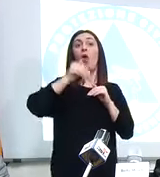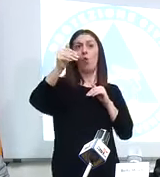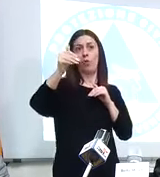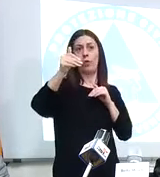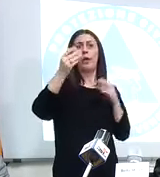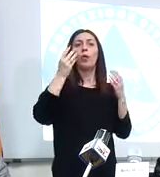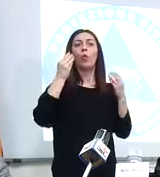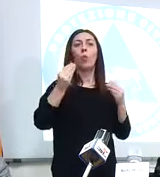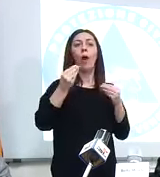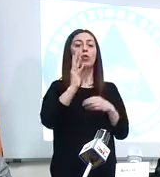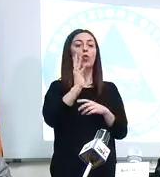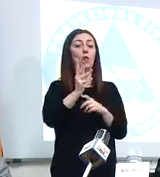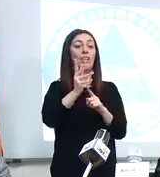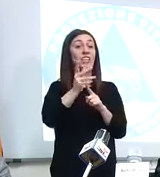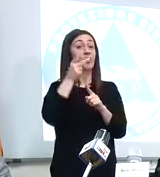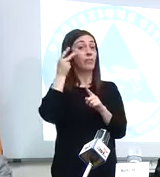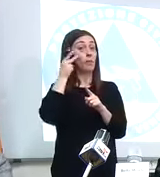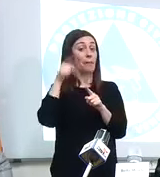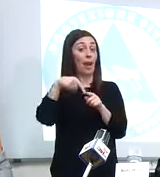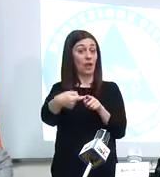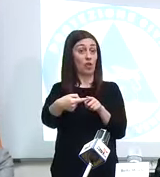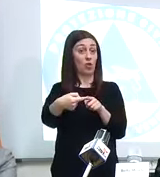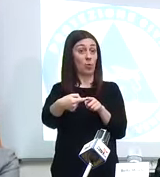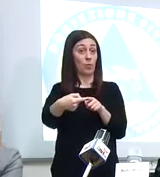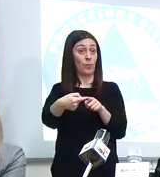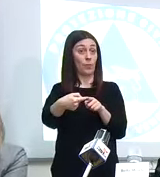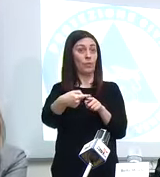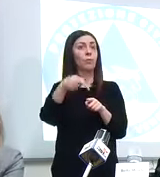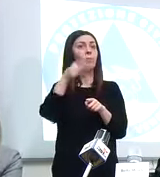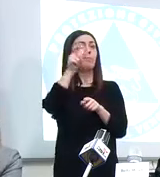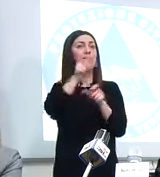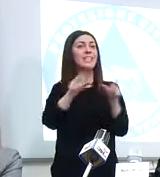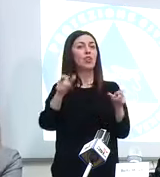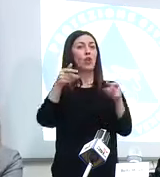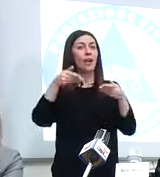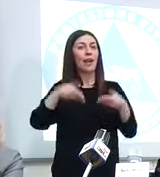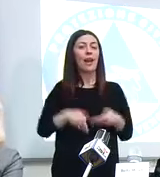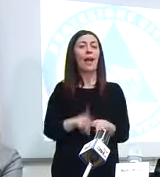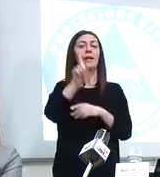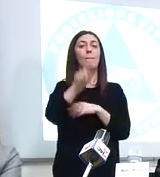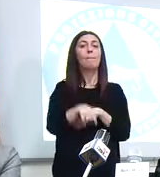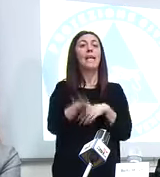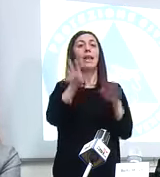febbraio, con la chiamata dei nati del 1941.